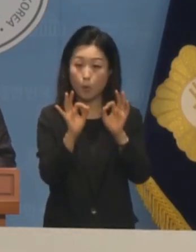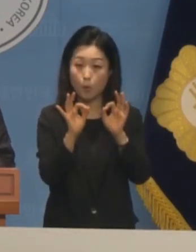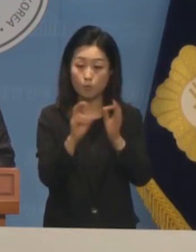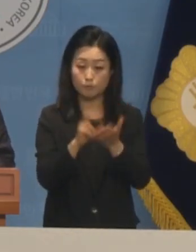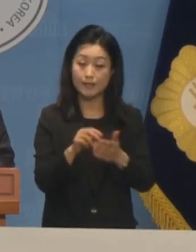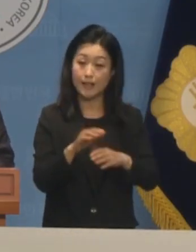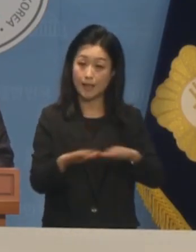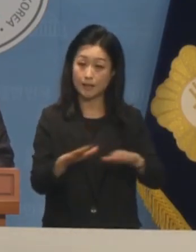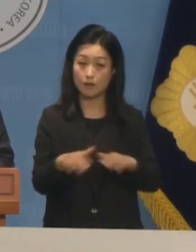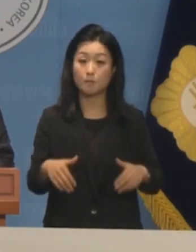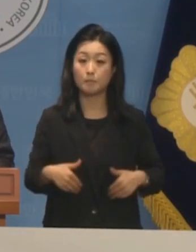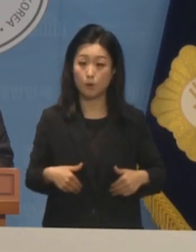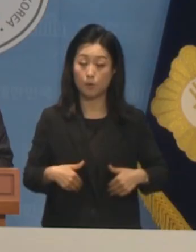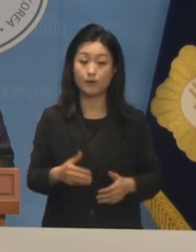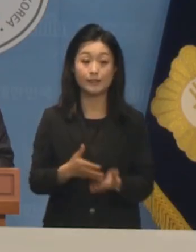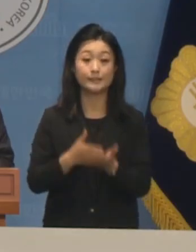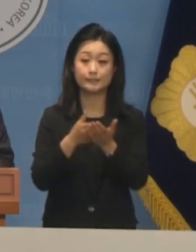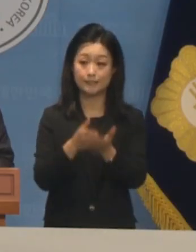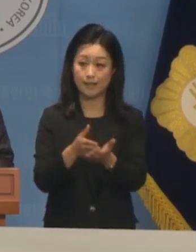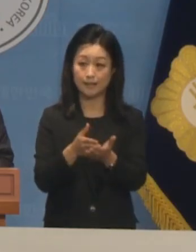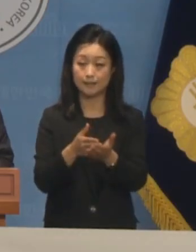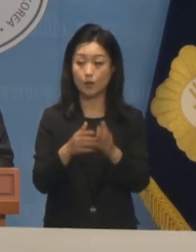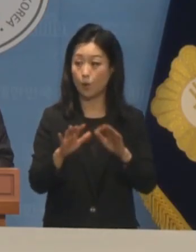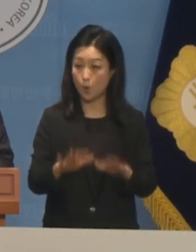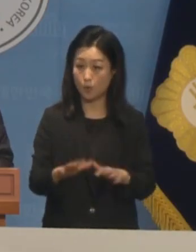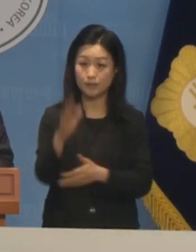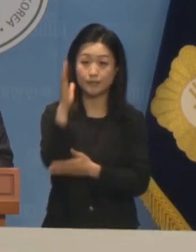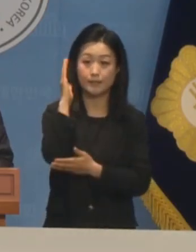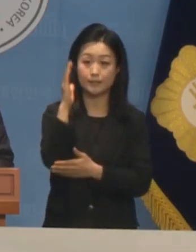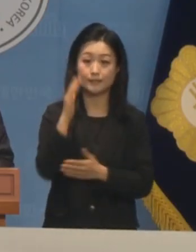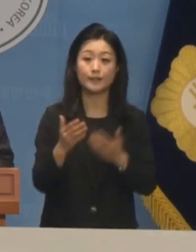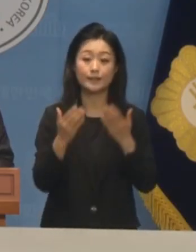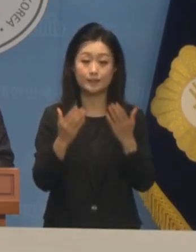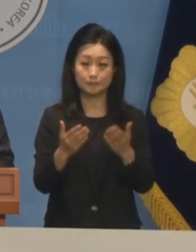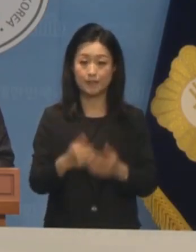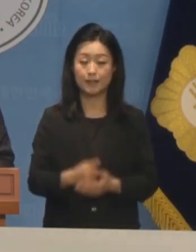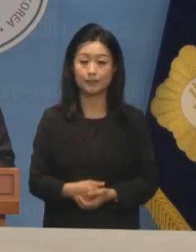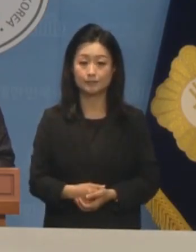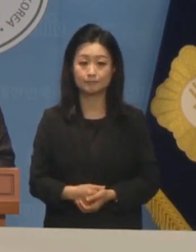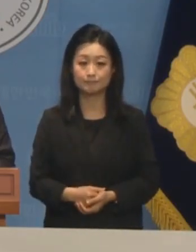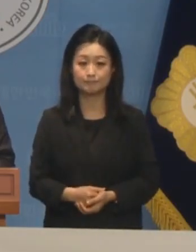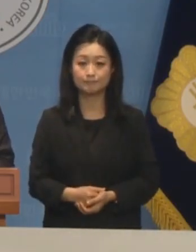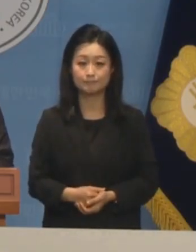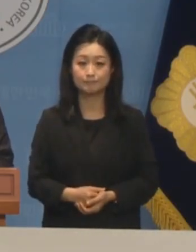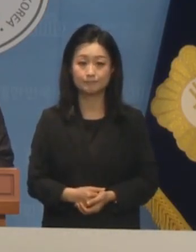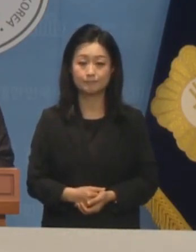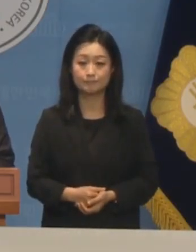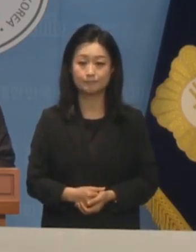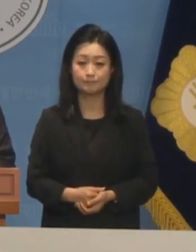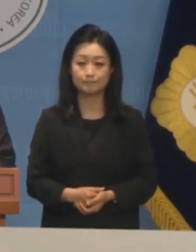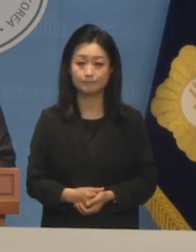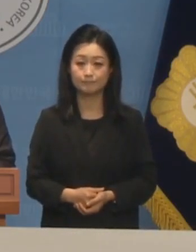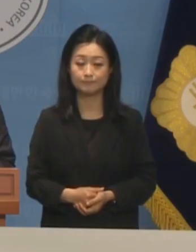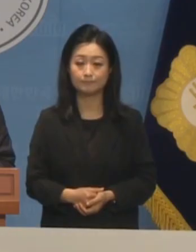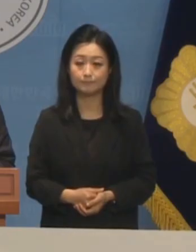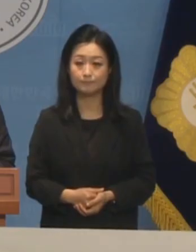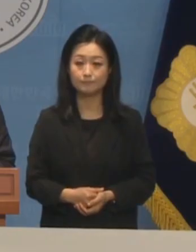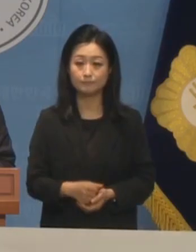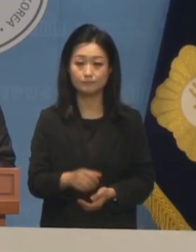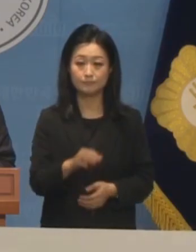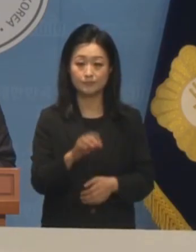개선 사항을 마련하는 계기가 바로 오늘의 기자회견이 될 것 같습니다. 오늘 기자회견은